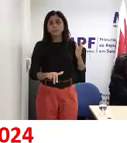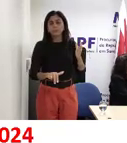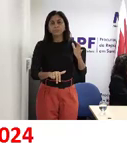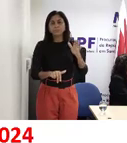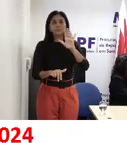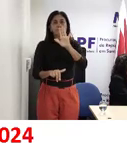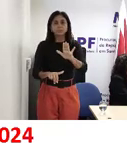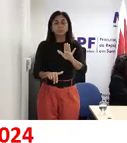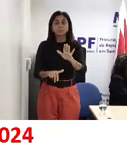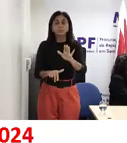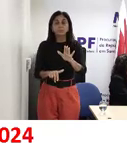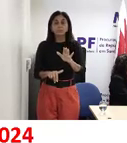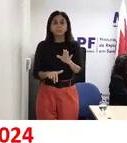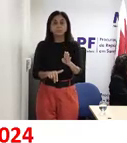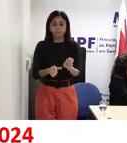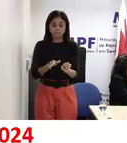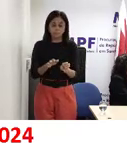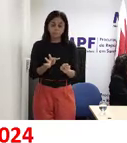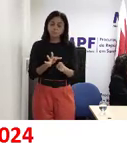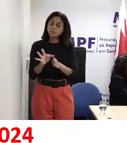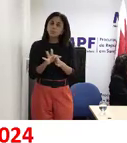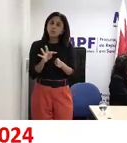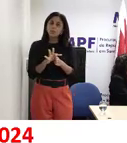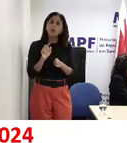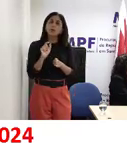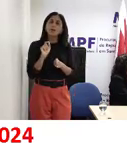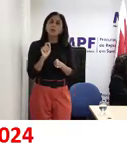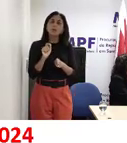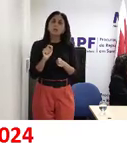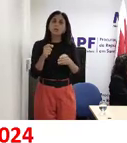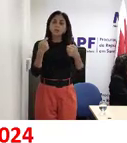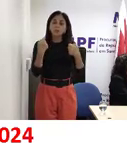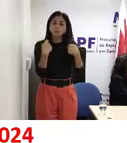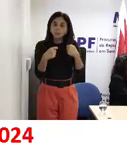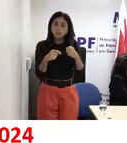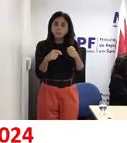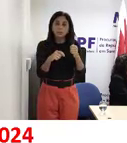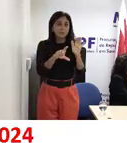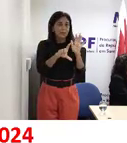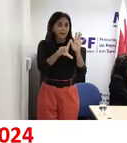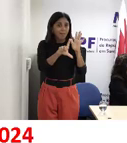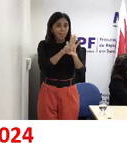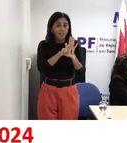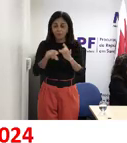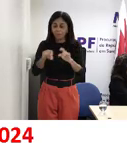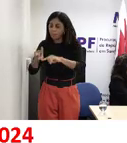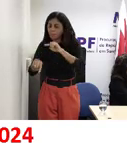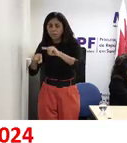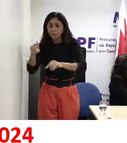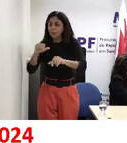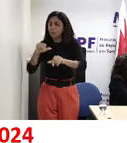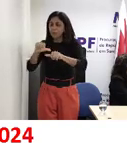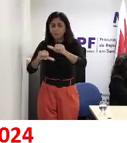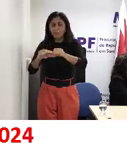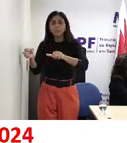Inclusive a dire Oria lá em Brasília já tá fazendo gestão junto com o legislativo para ver se consegue mudar aquela terminologia de pornografia né que a gente já